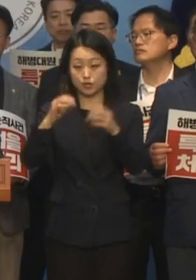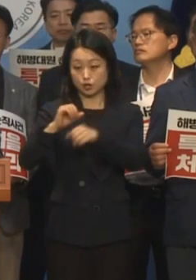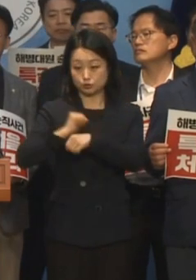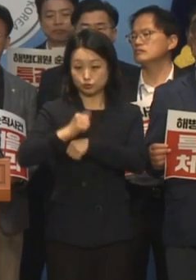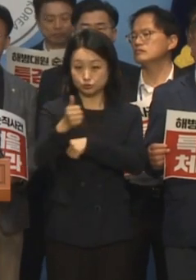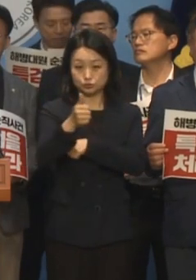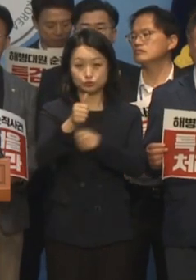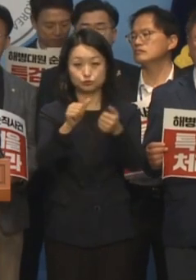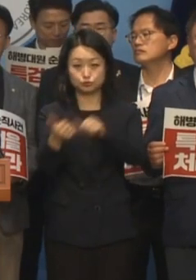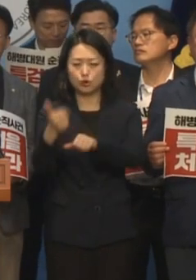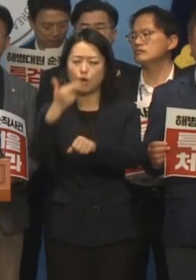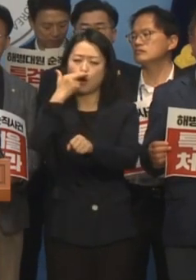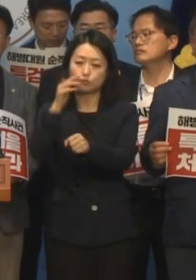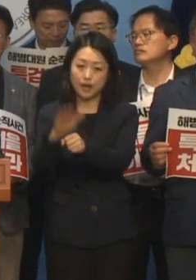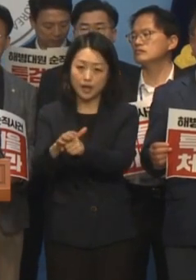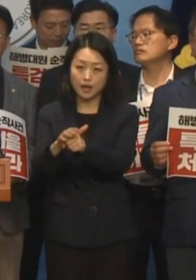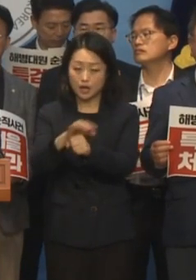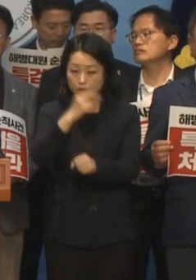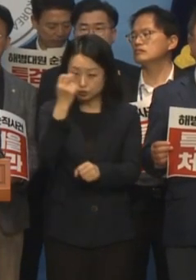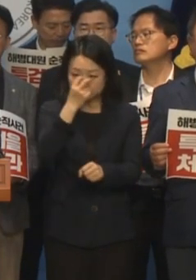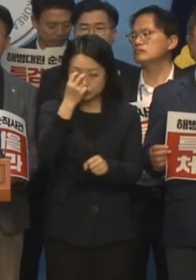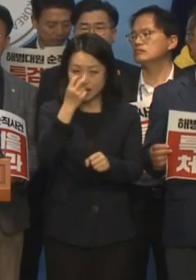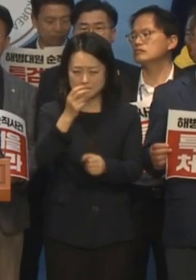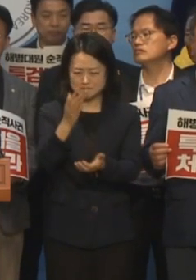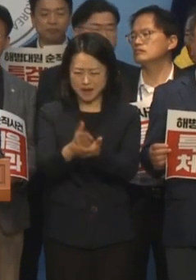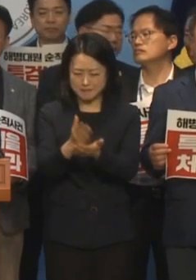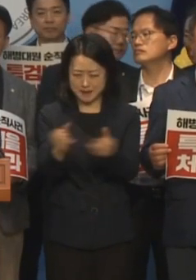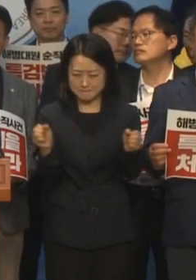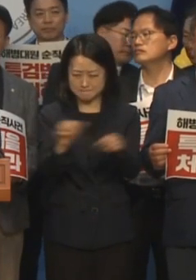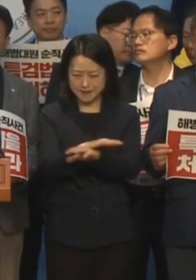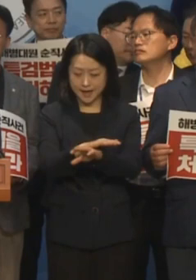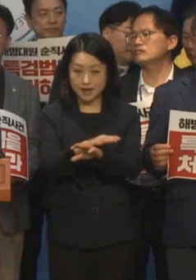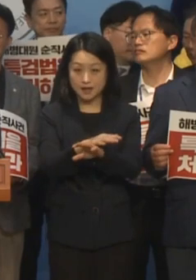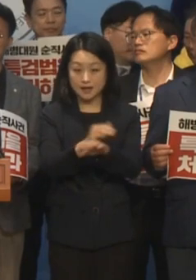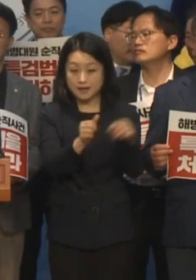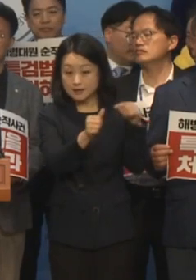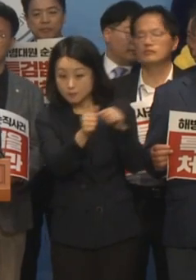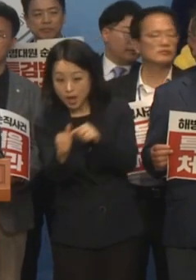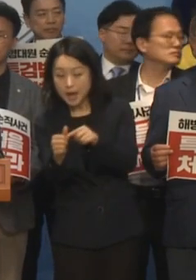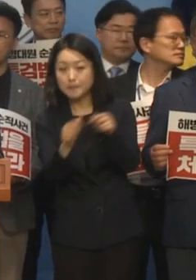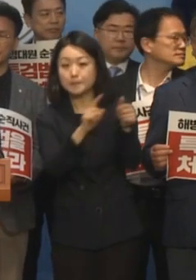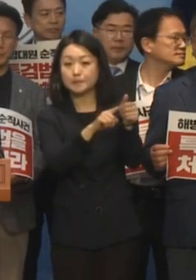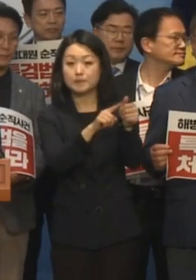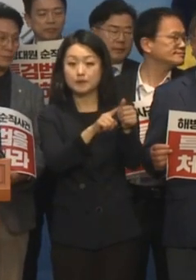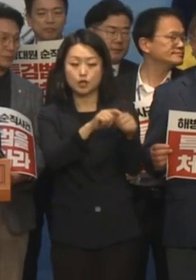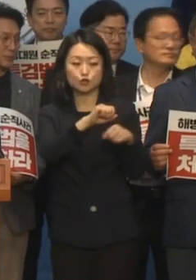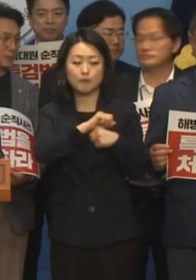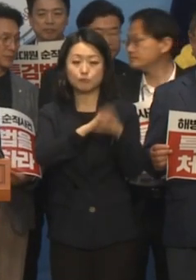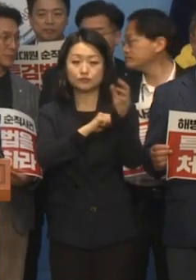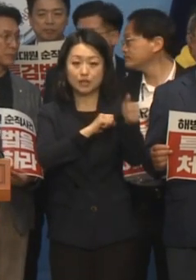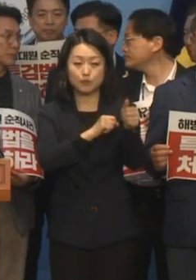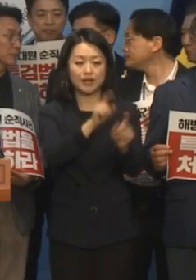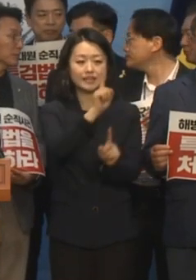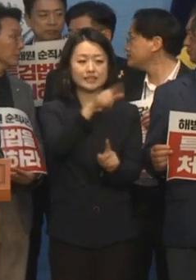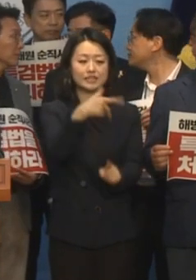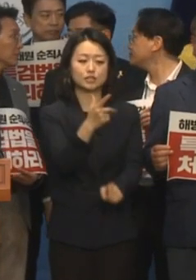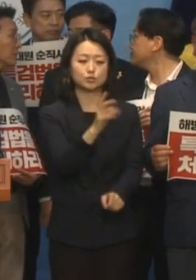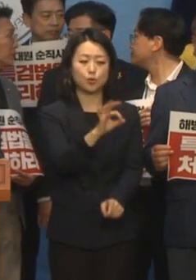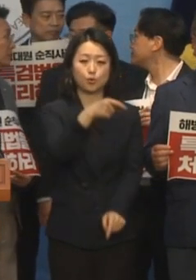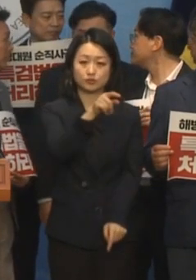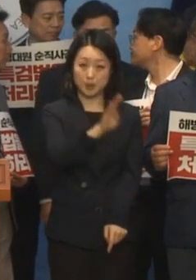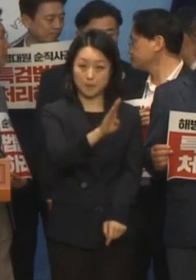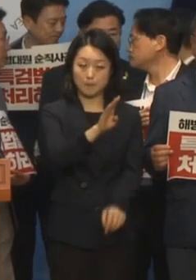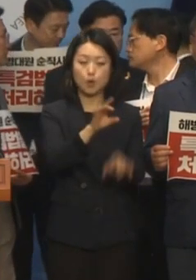억울한 죽음과 수사 외압 의혹, 거기에 핵심 피의자 이종섭 전 장관의 호주